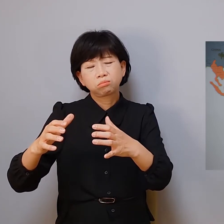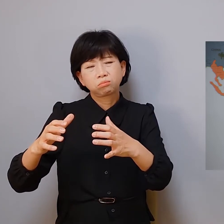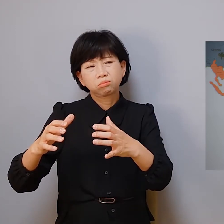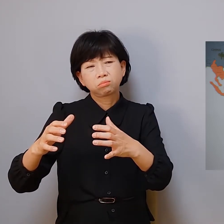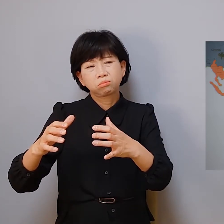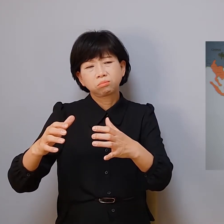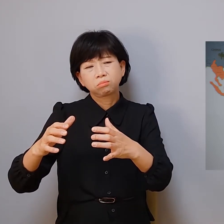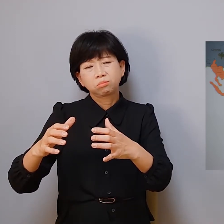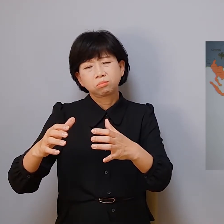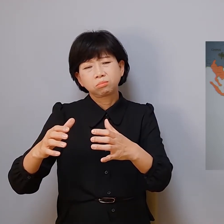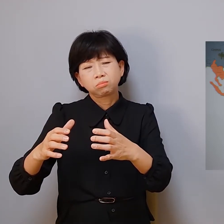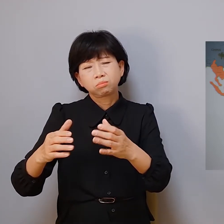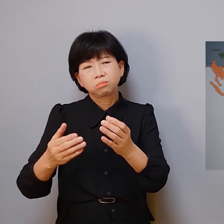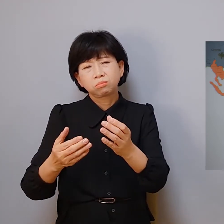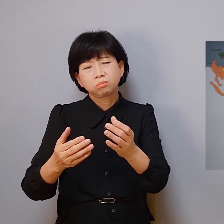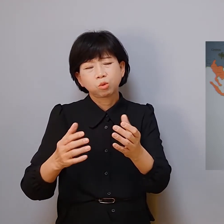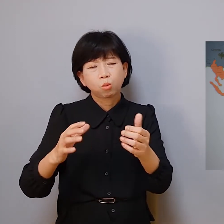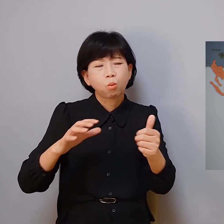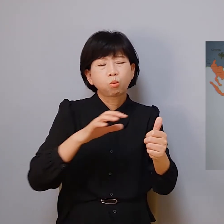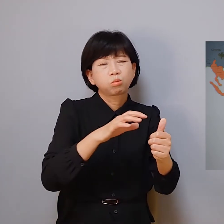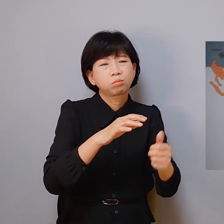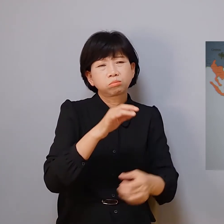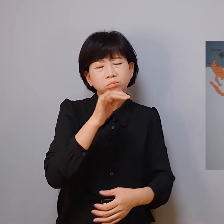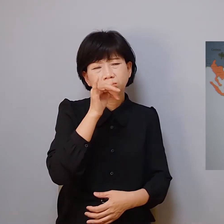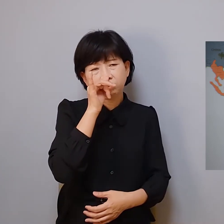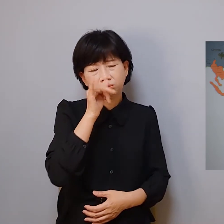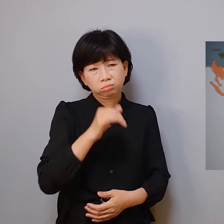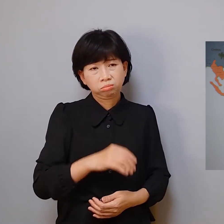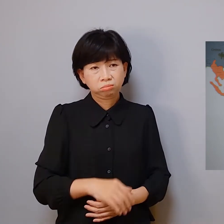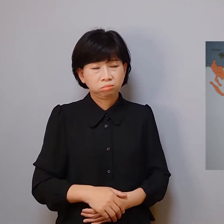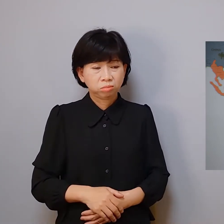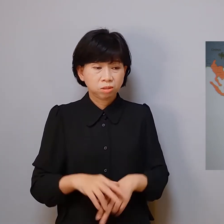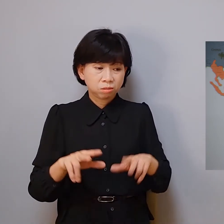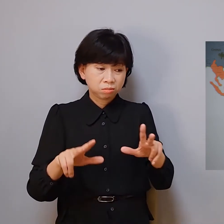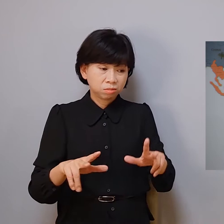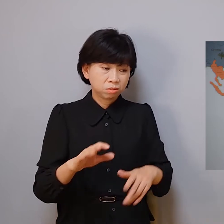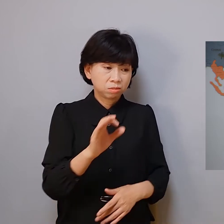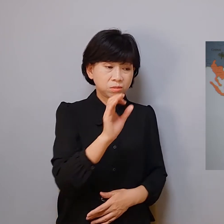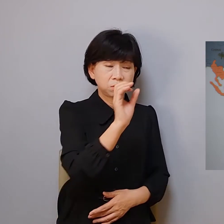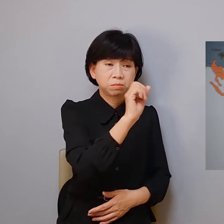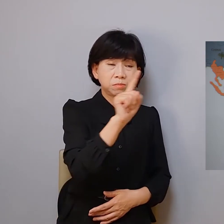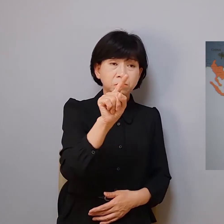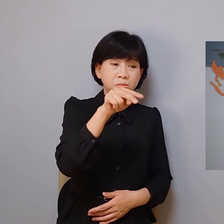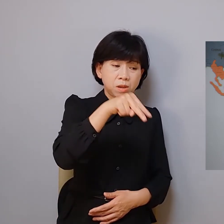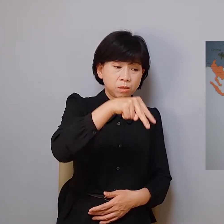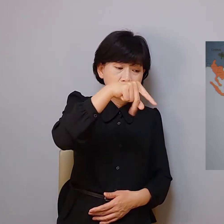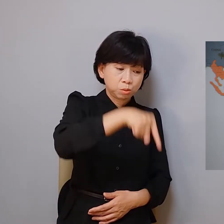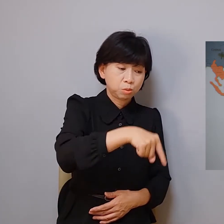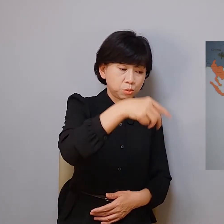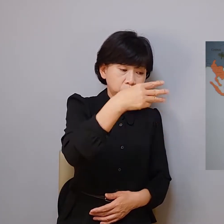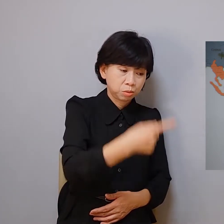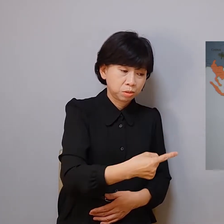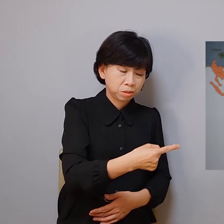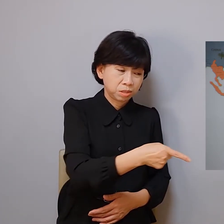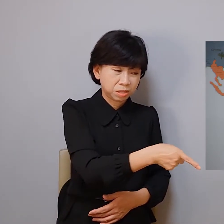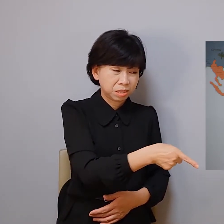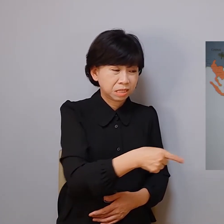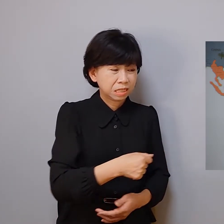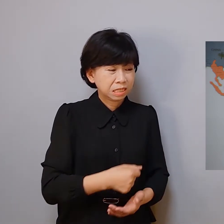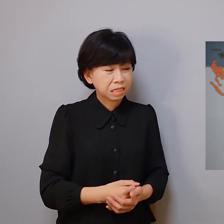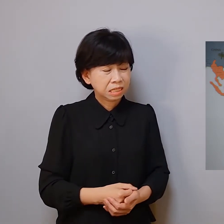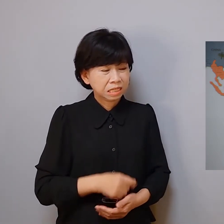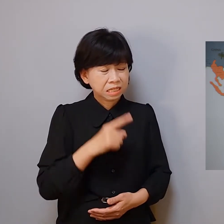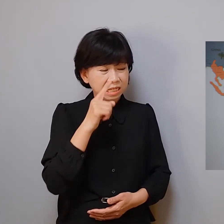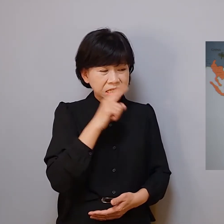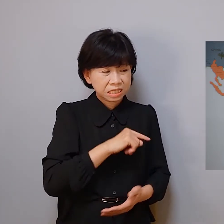말씀하시는 거죠. 현재 눈앞의 현실, 이 아수르의 강포 때문에, 지도층의 부조리